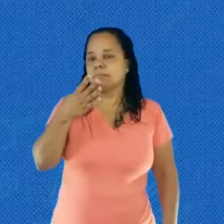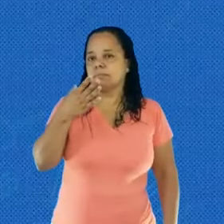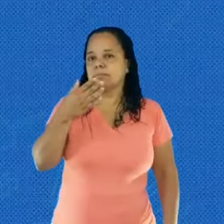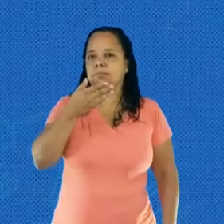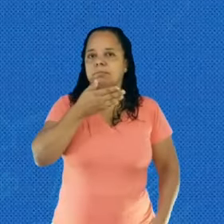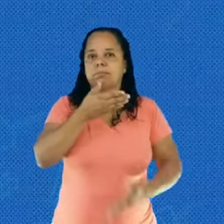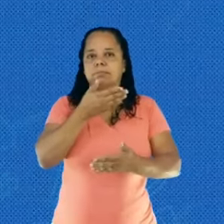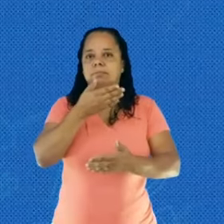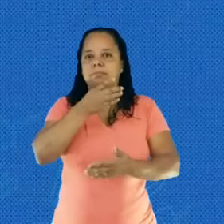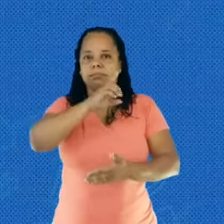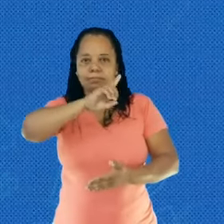dia.